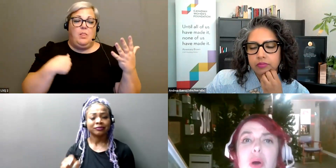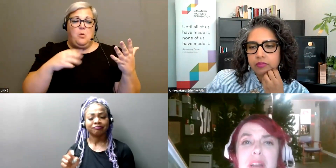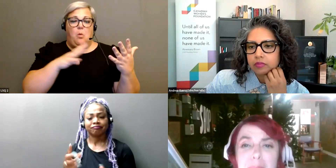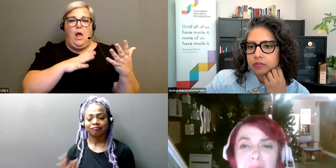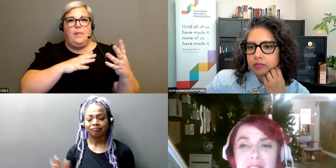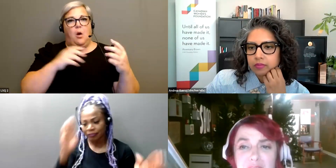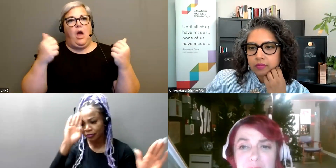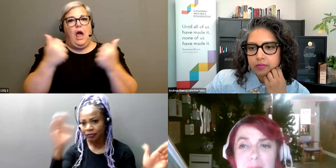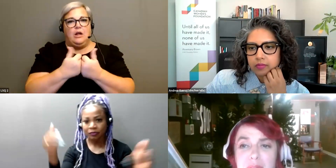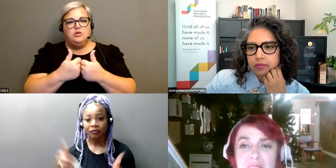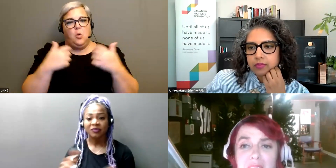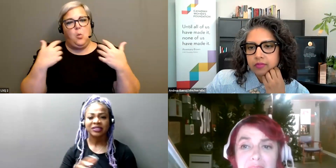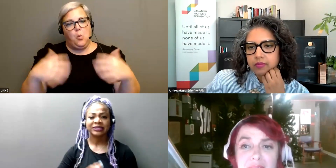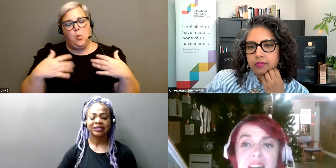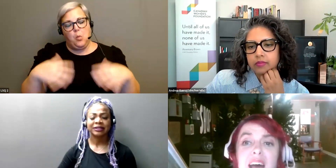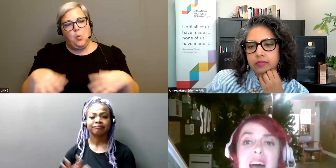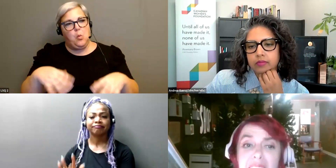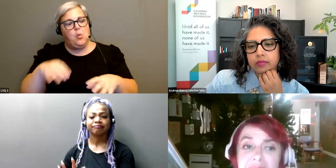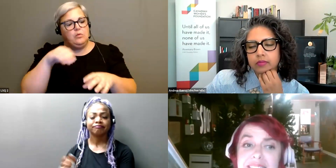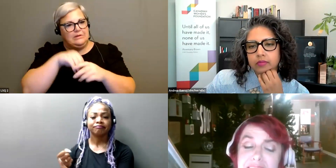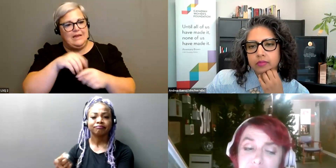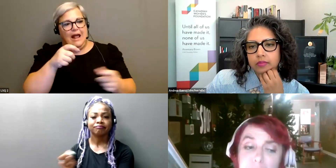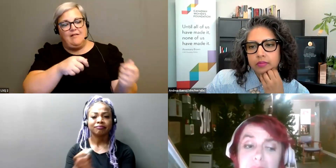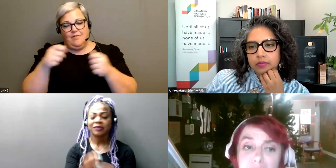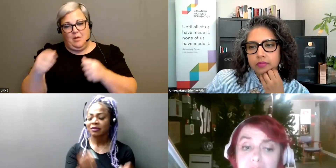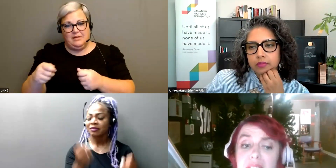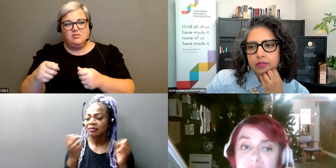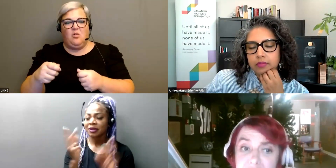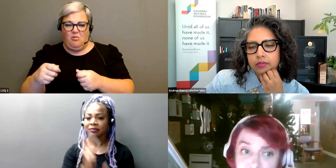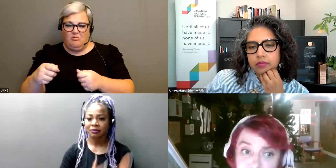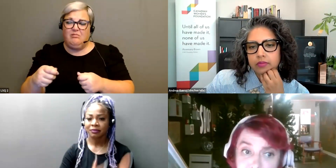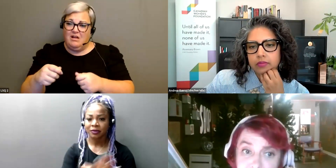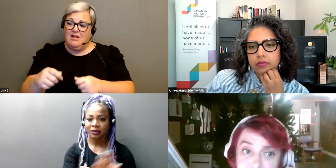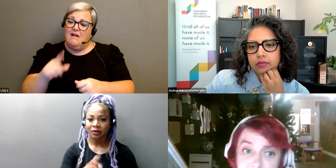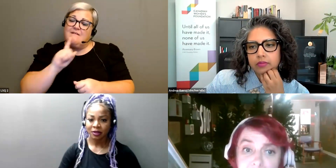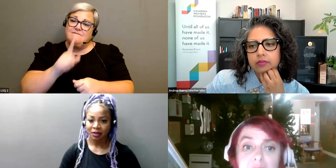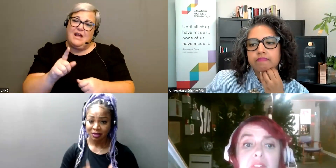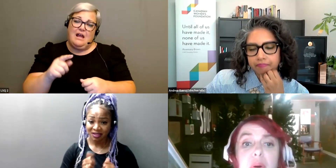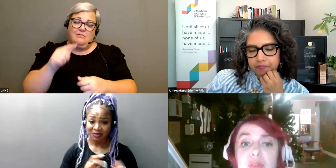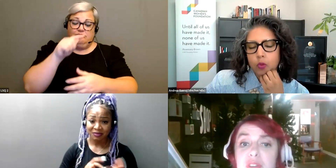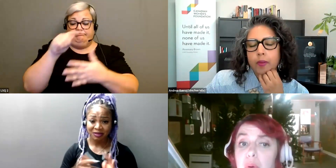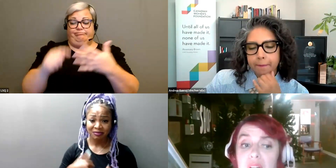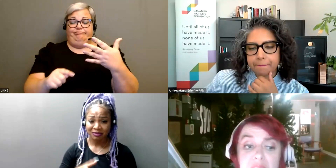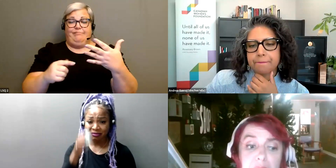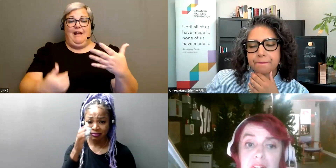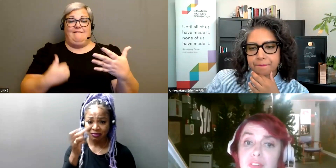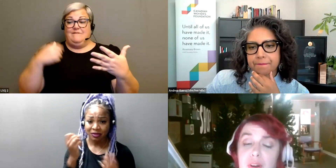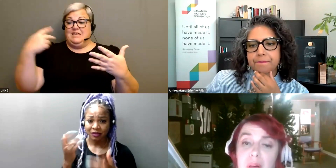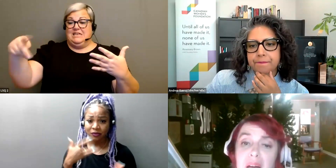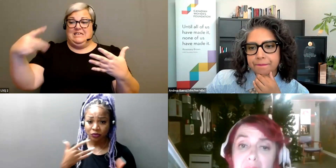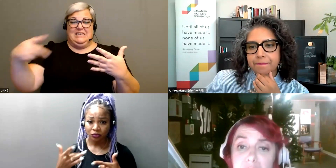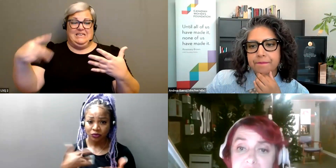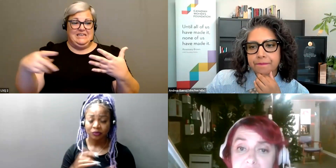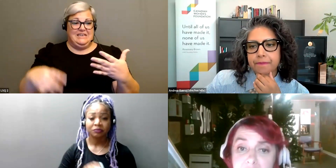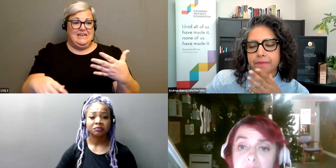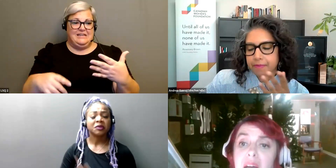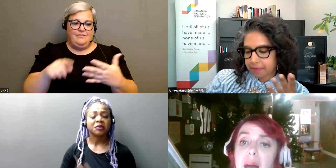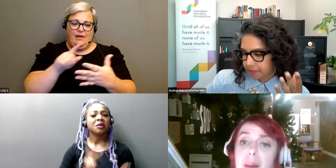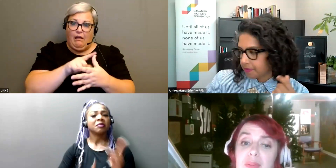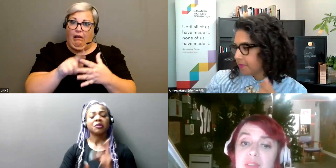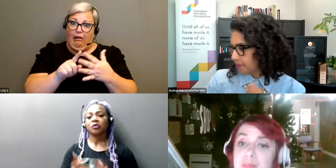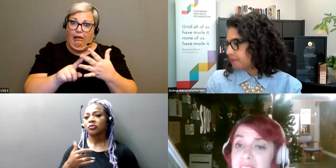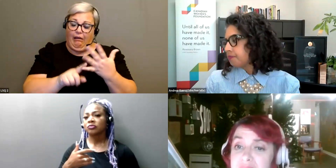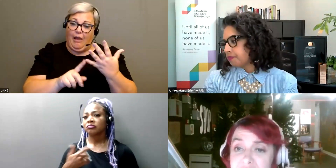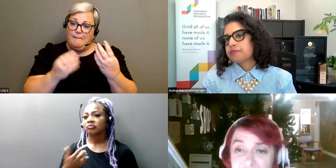des enjeux au sein de notre fondation qui touchent de nombreux aspects de la vie des gens. Et donc, il y a beaucoup de préoccupations.